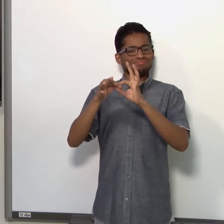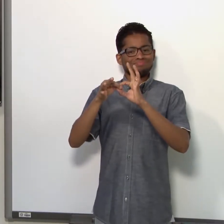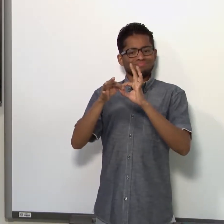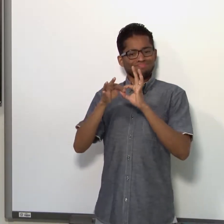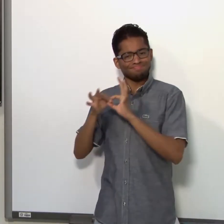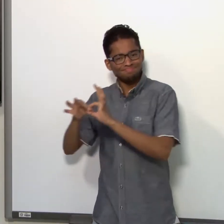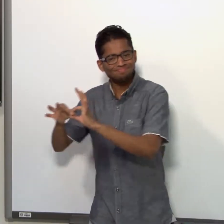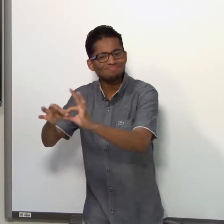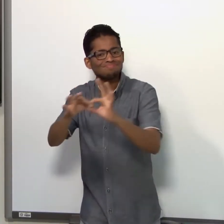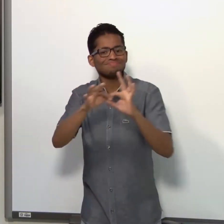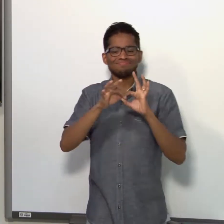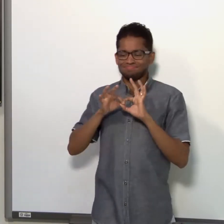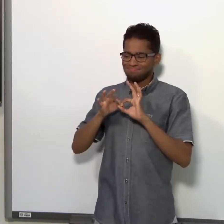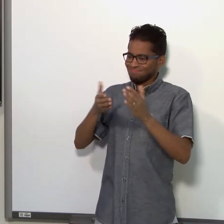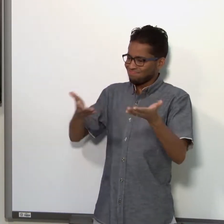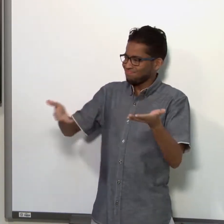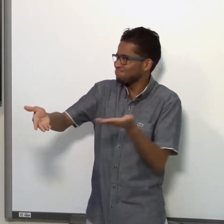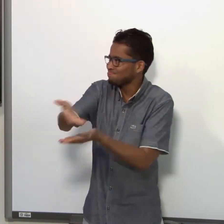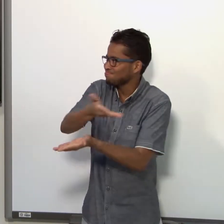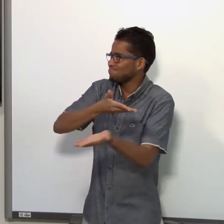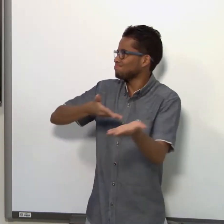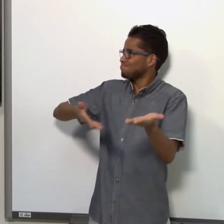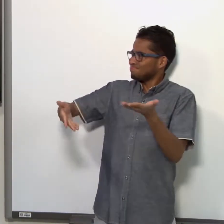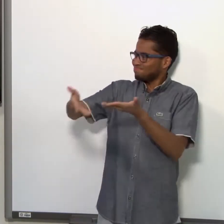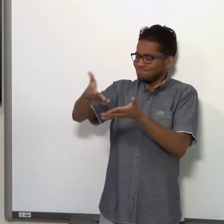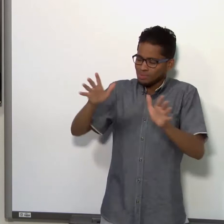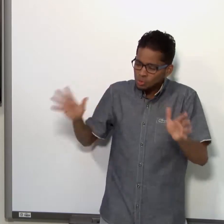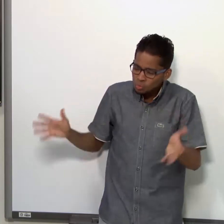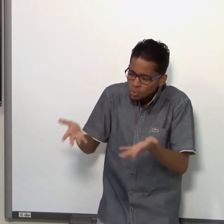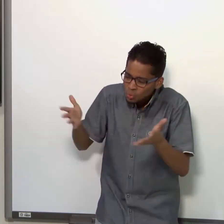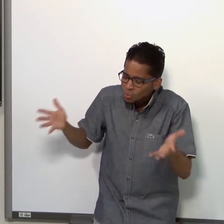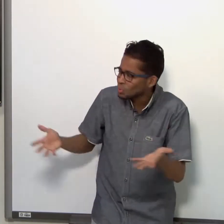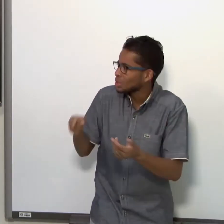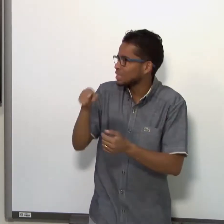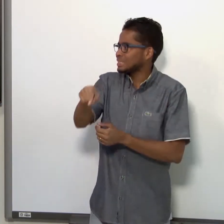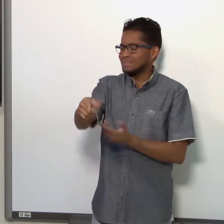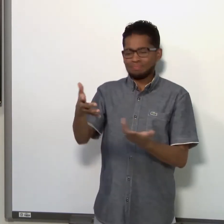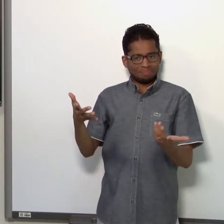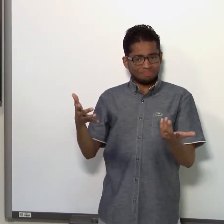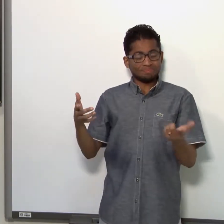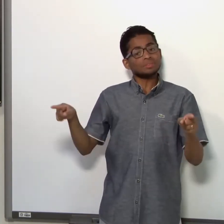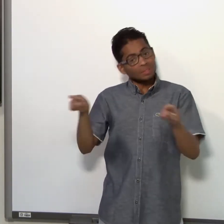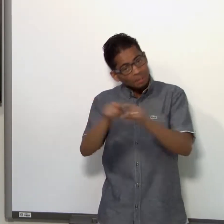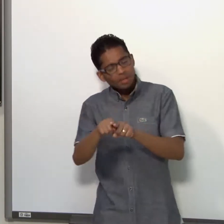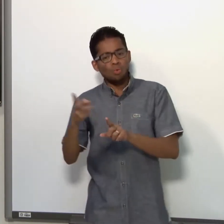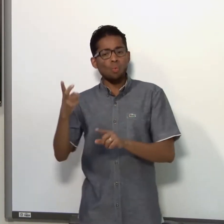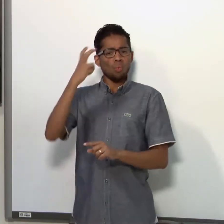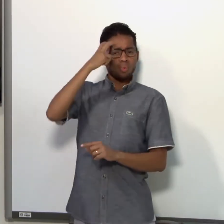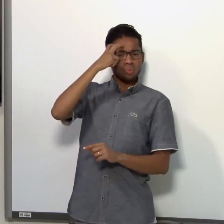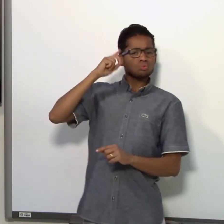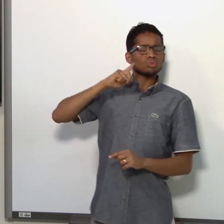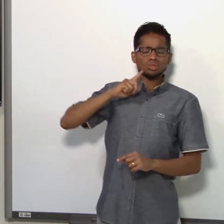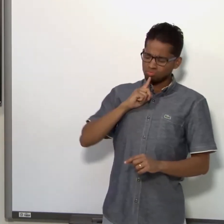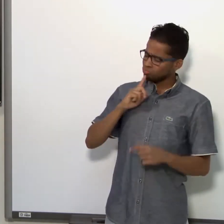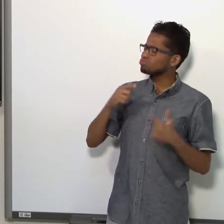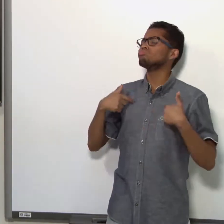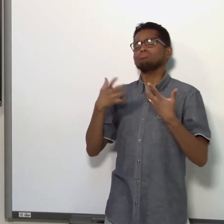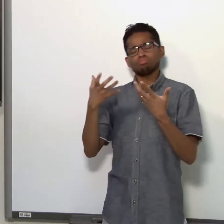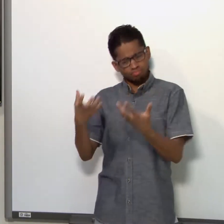ouvintes. Há o estímulo a essa relação. A cultura surda é aceita,